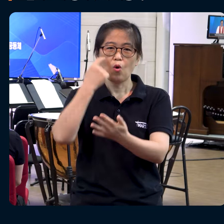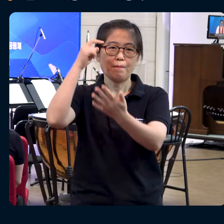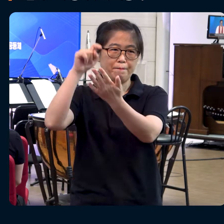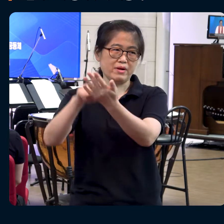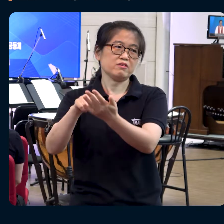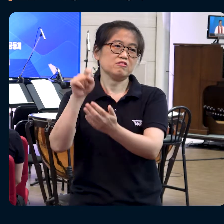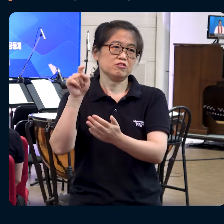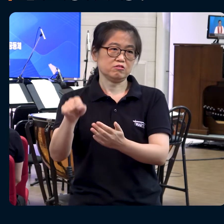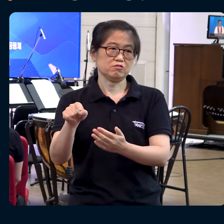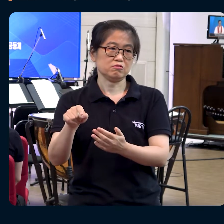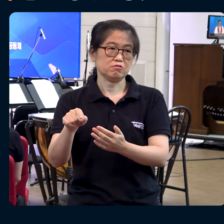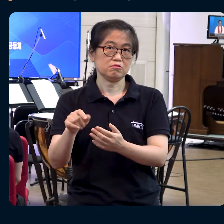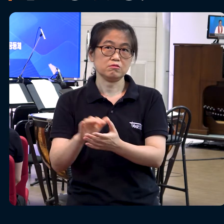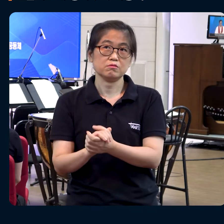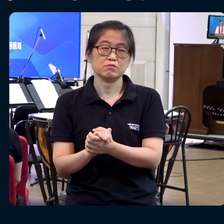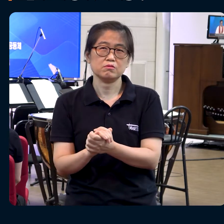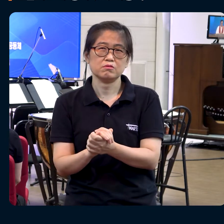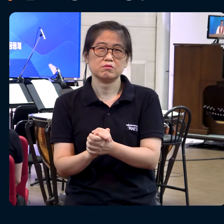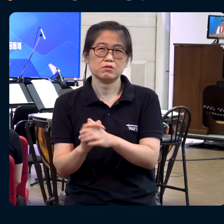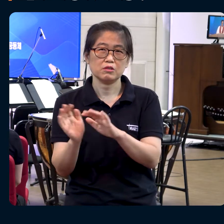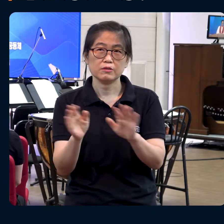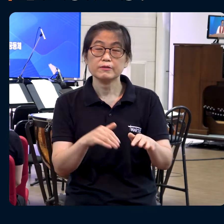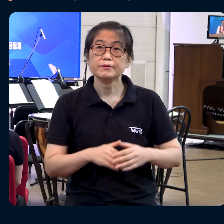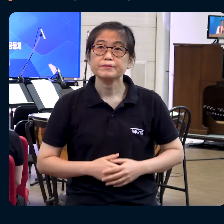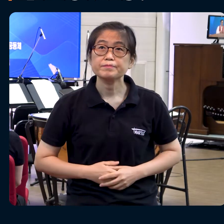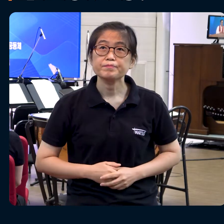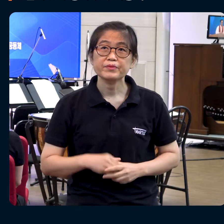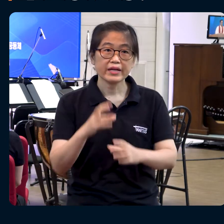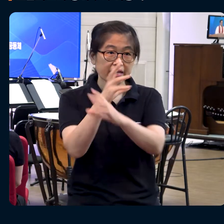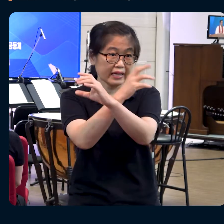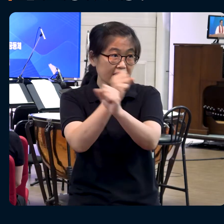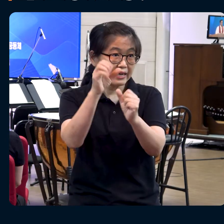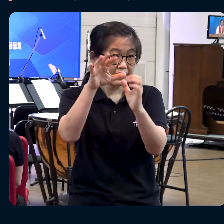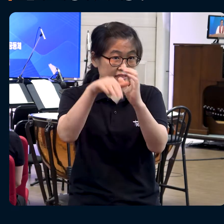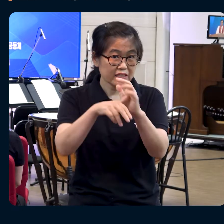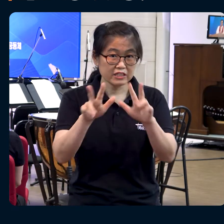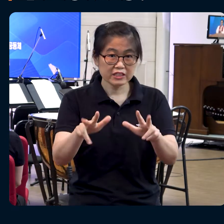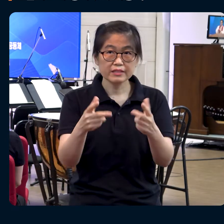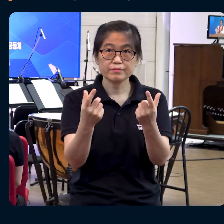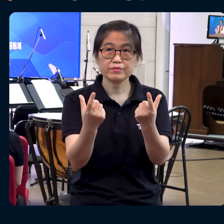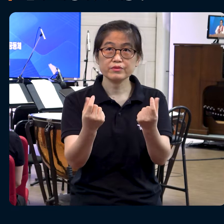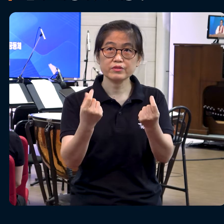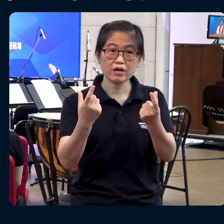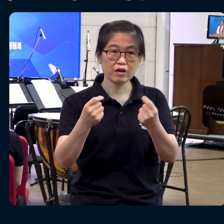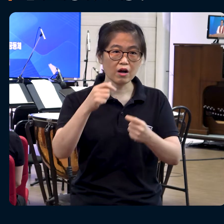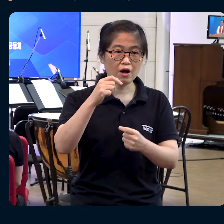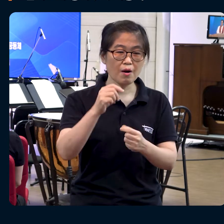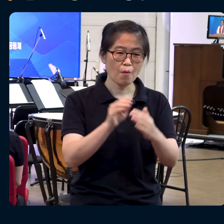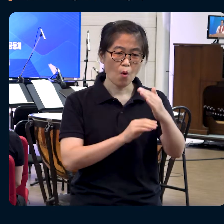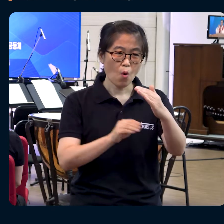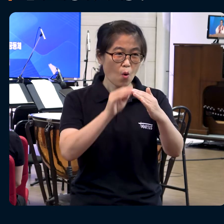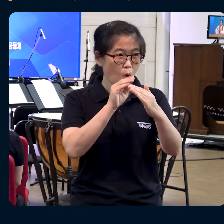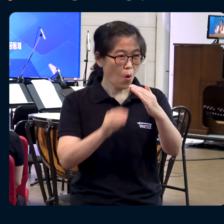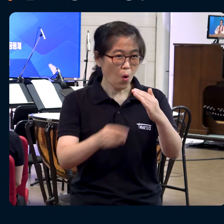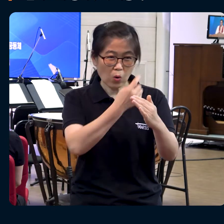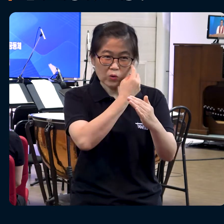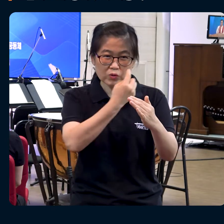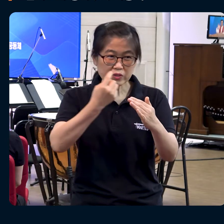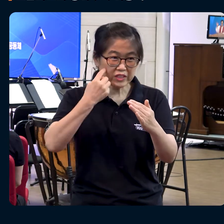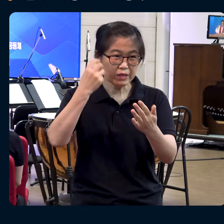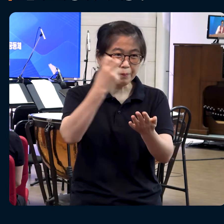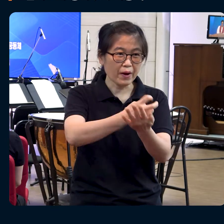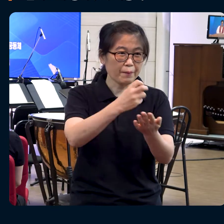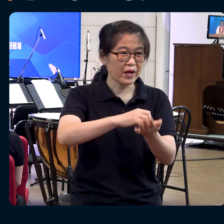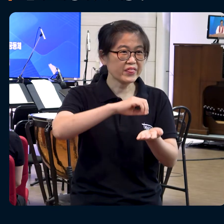그런 서고였어요. 그 당시는요 계약을 할 때 지금처럼 무슨 뭐 공증을 받거나 혹은